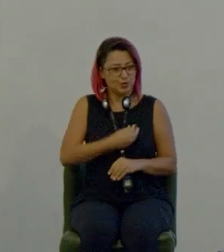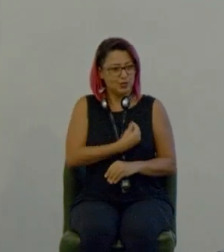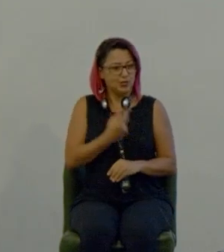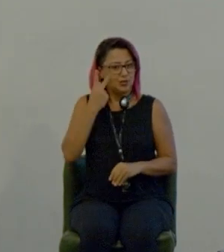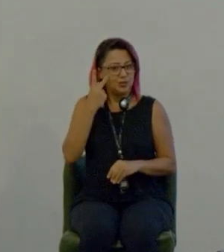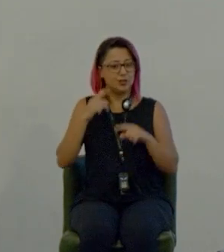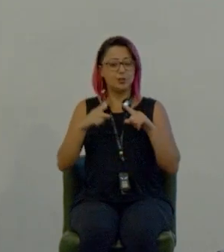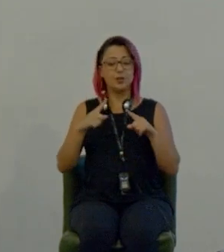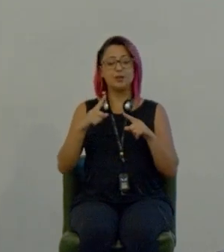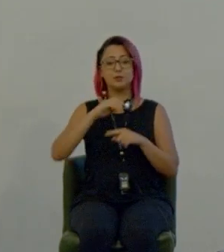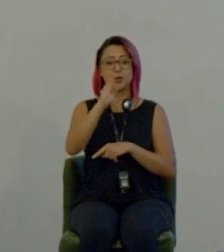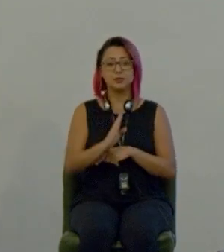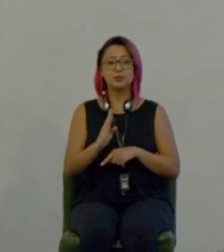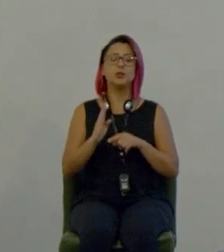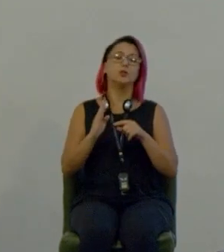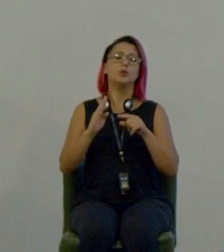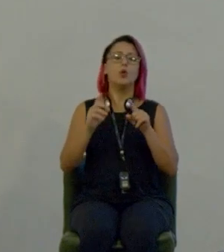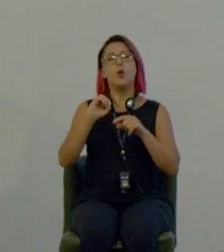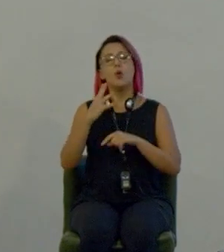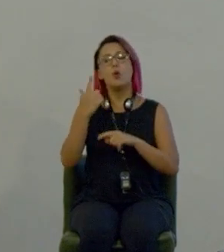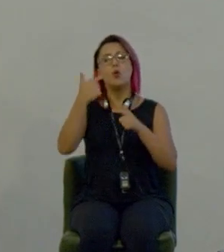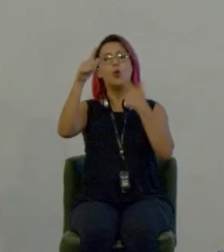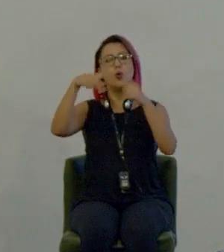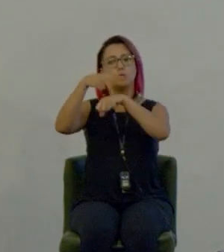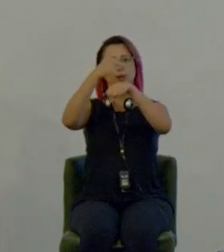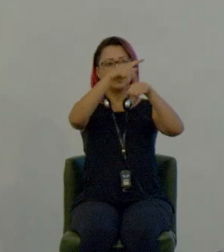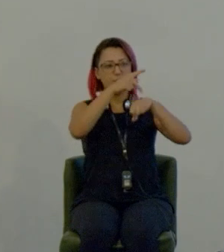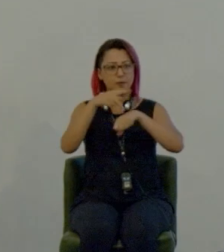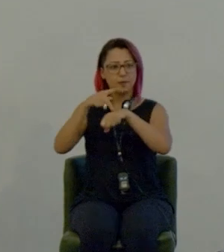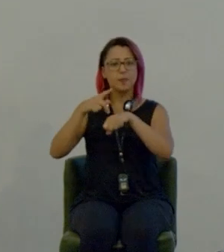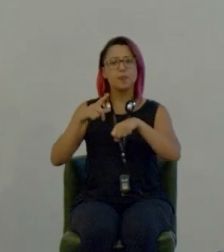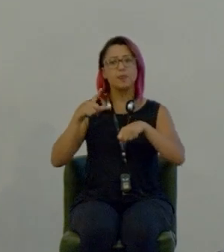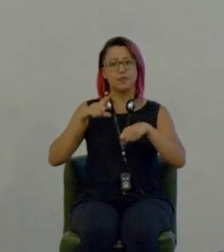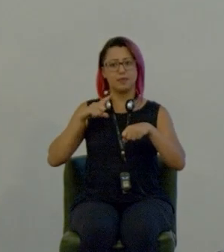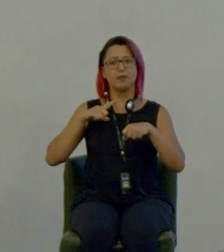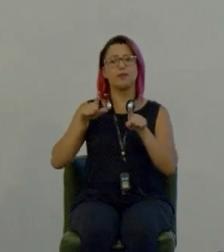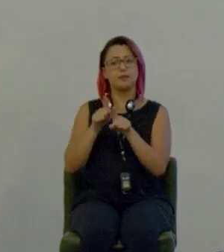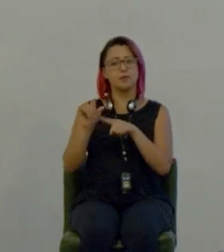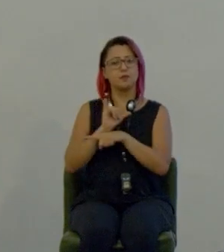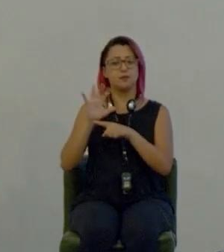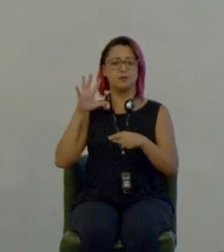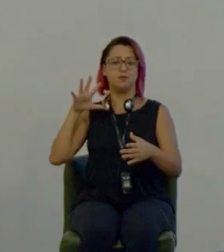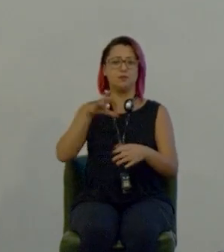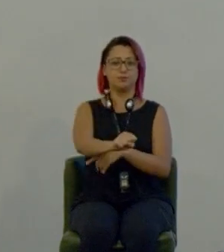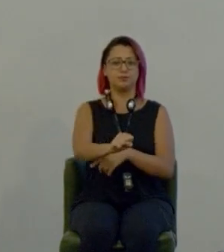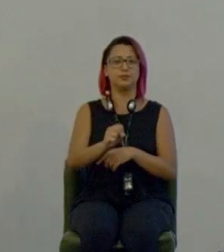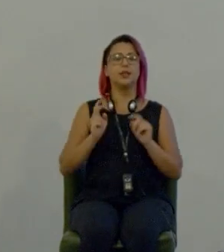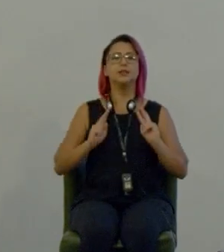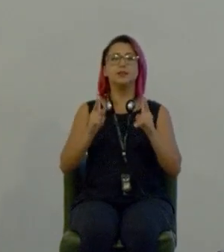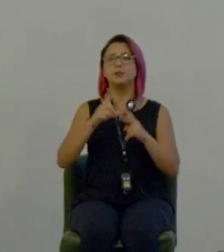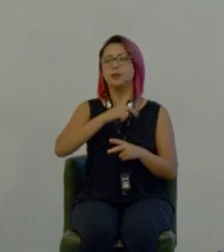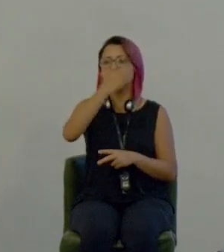e nos outros países amazônicos da América do Sul, a gente estabeleceu uma relação colonialista com a Amazônia, né? E tem sempre algum paulista genial que acha que vai